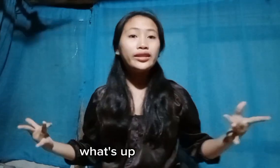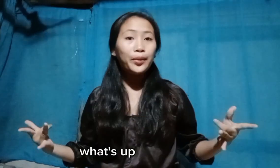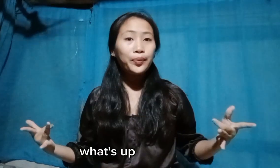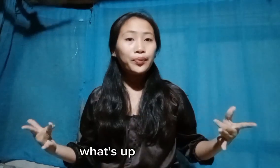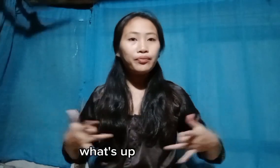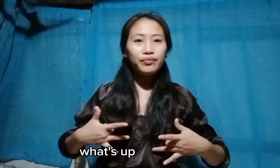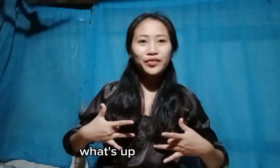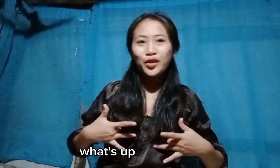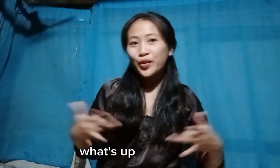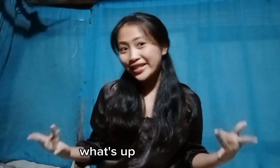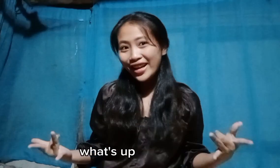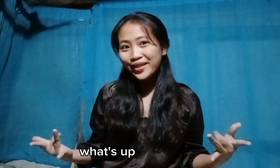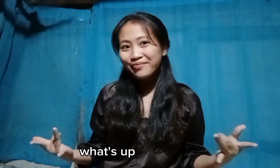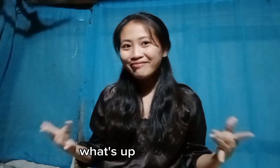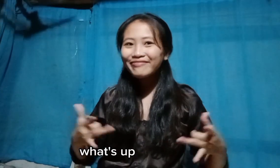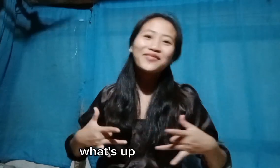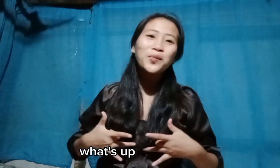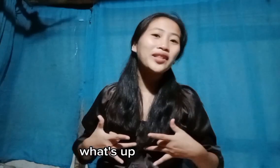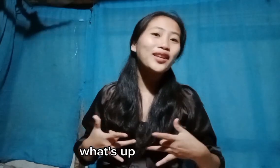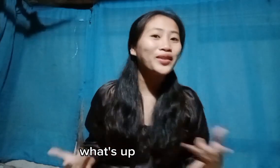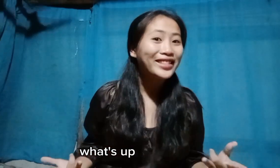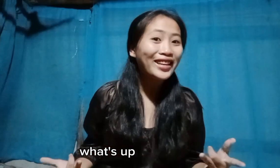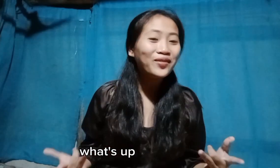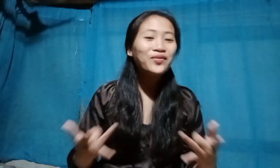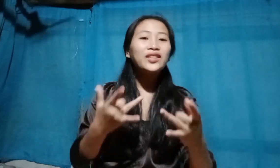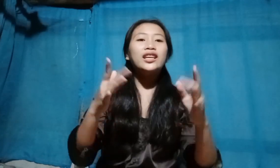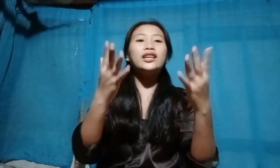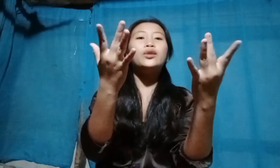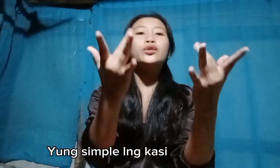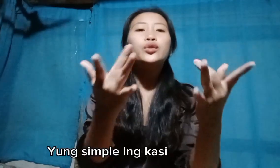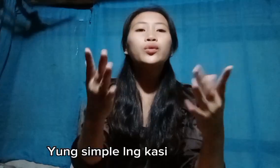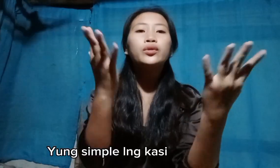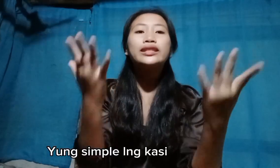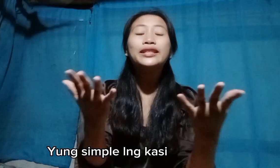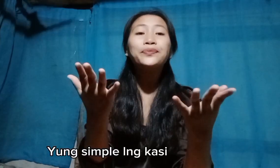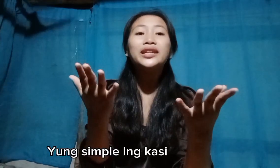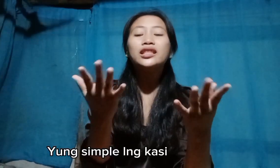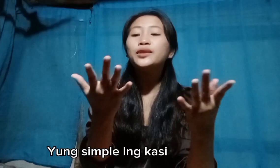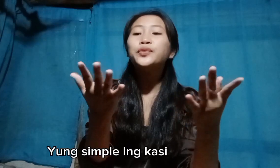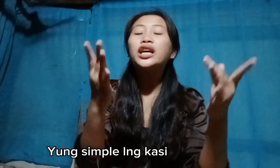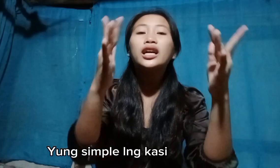What's up? What's up? What's up? Yung simple lang